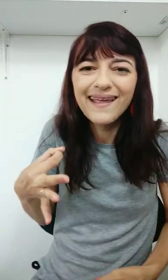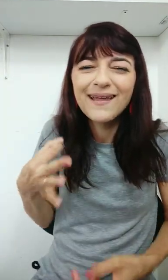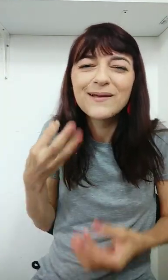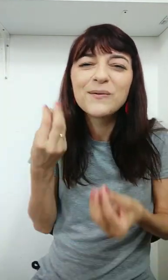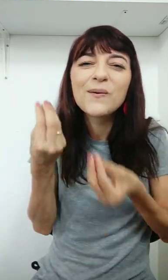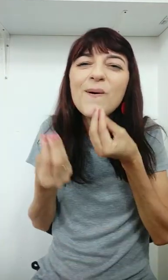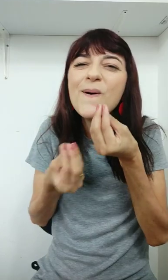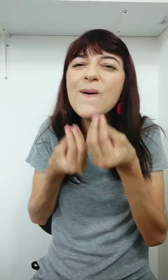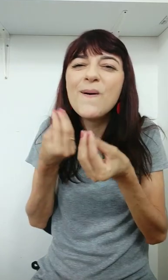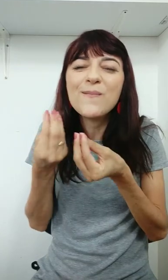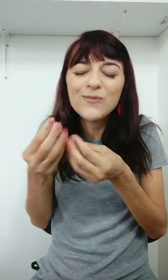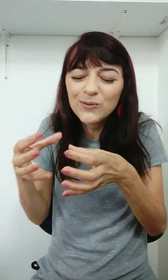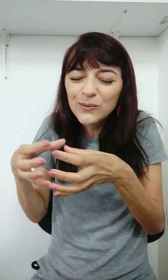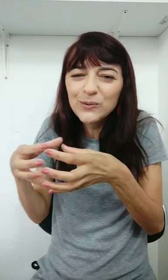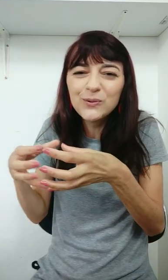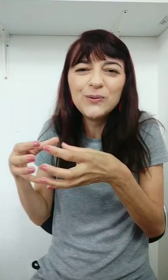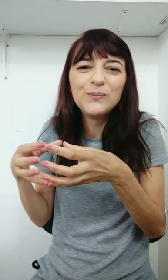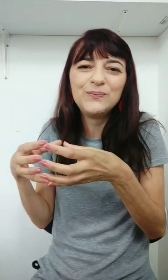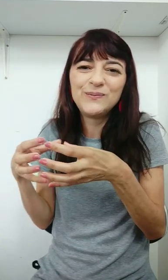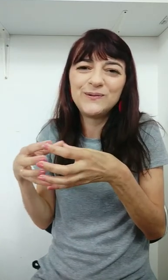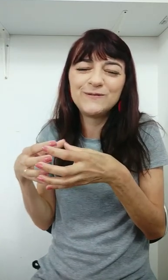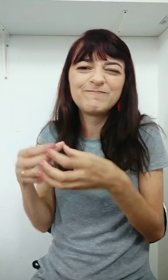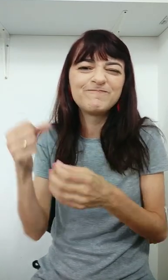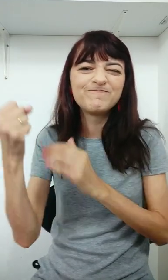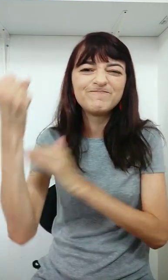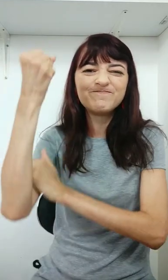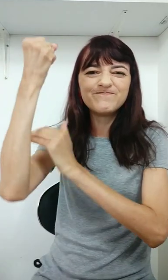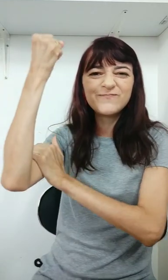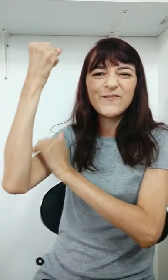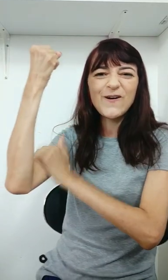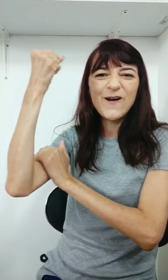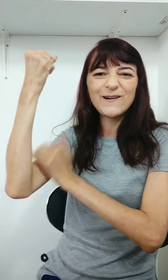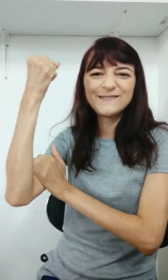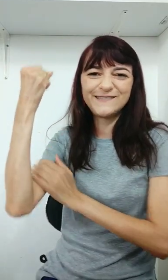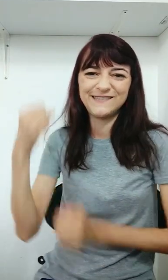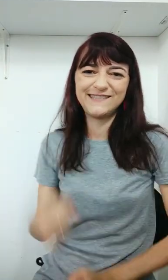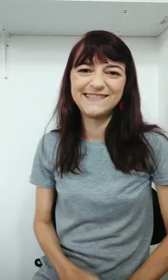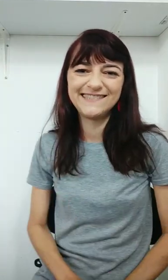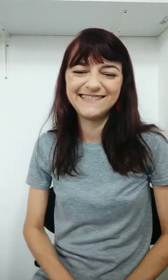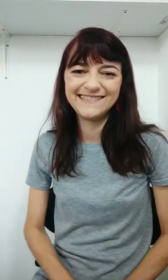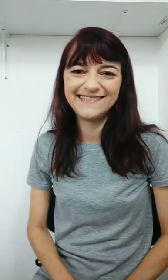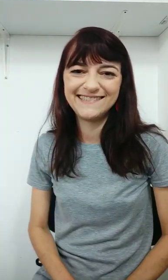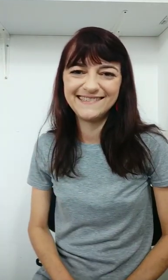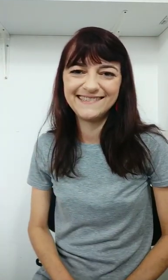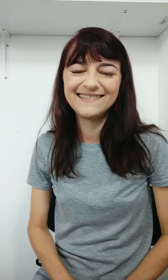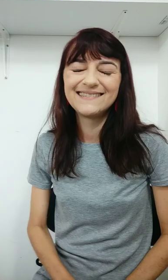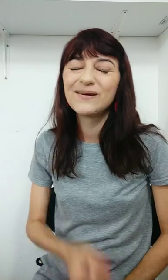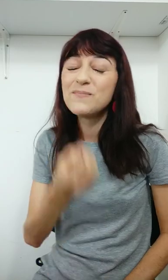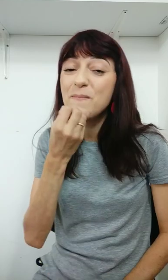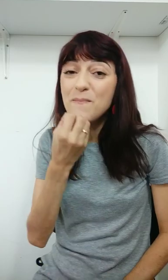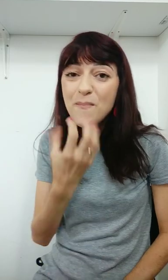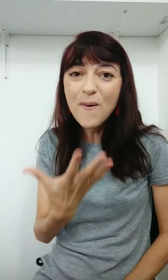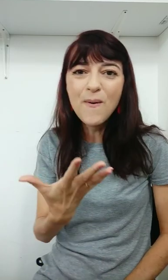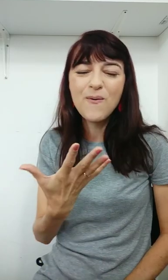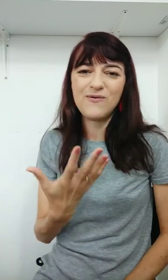Vocês me compreendem? Vocês entendem o que eu estou falando sobre esse povo surdo e como ele é forte e unido? Então isso é